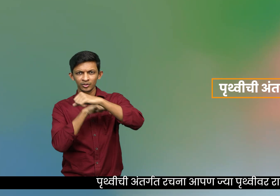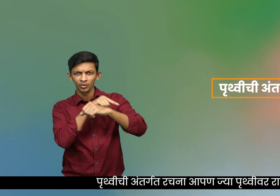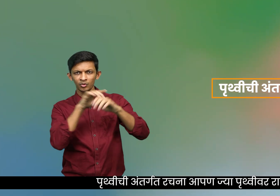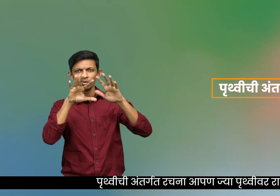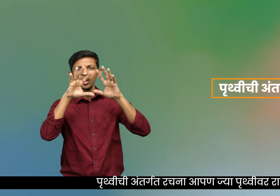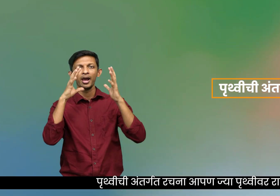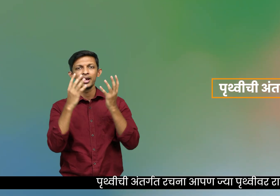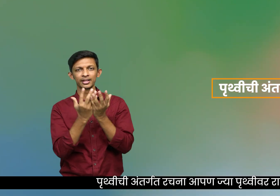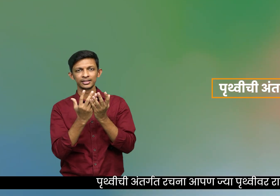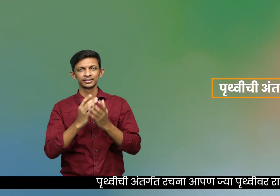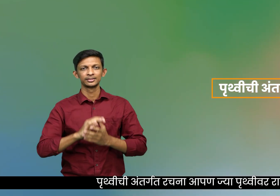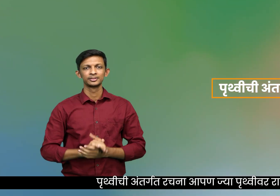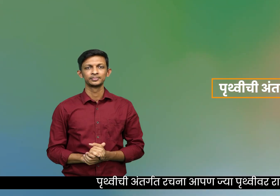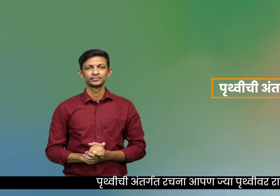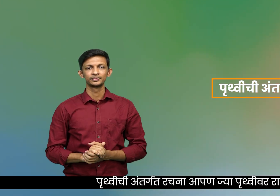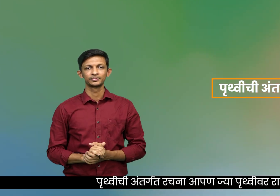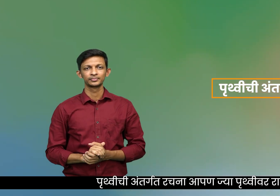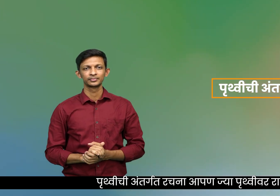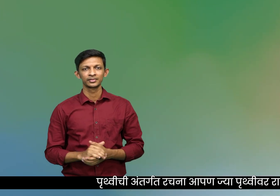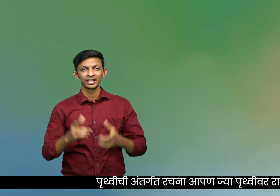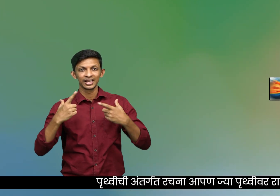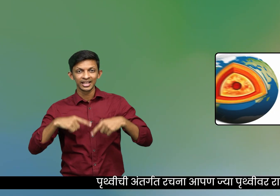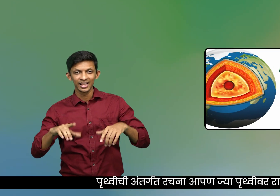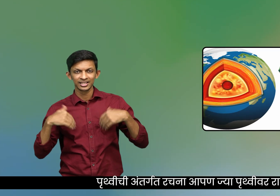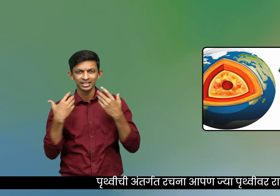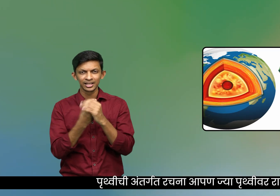पृथ्वीची अंतर्गत रचना आपण ज्या पृथ्वीवर राहतो